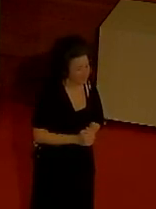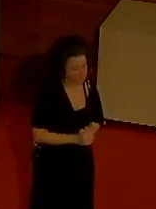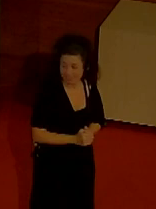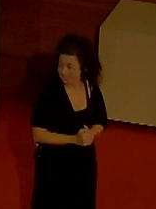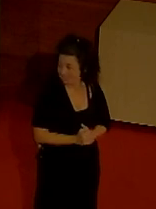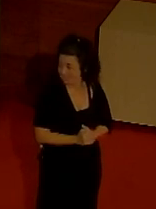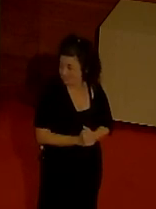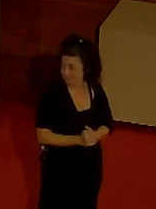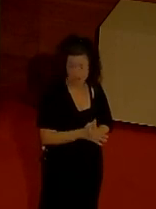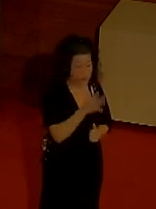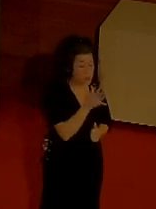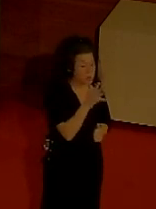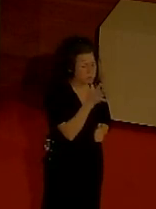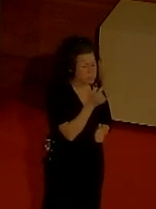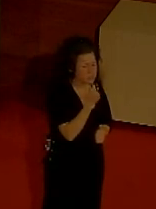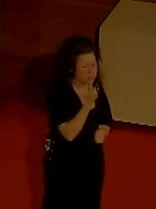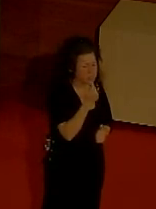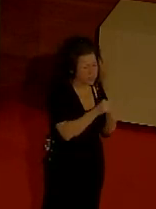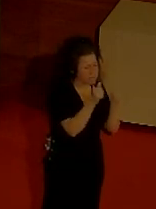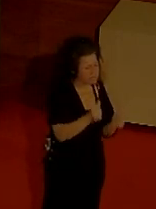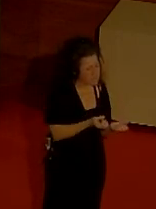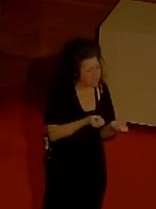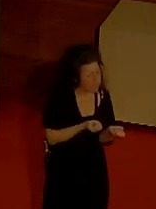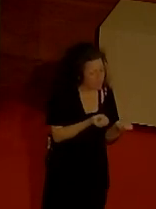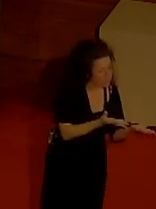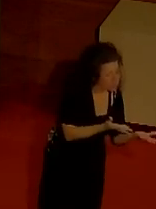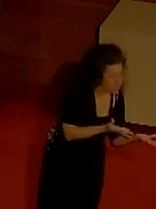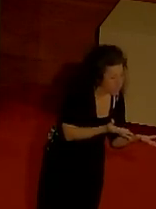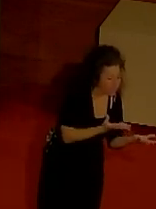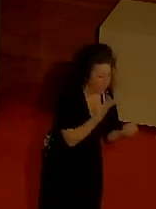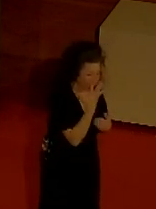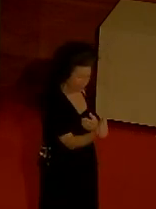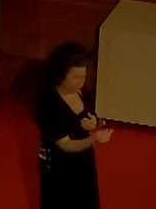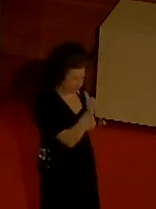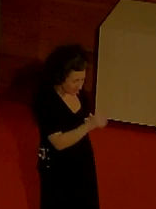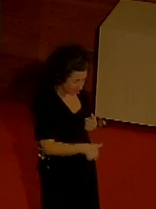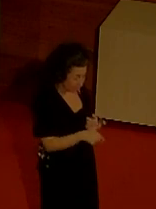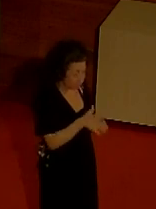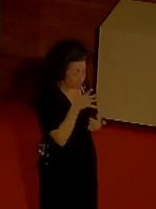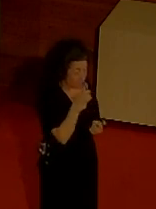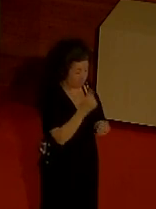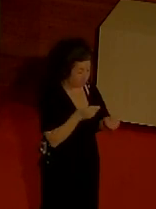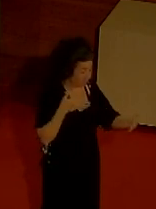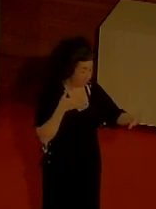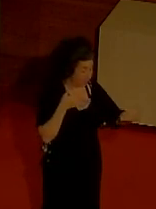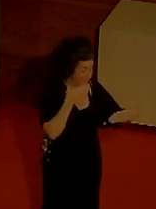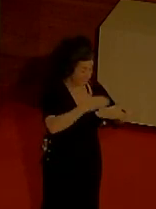por eso digo la forma de contar y de entender, ¿no? Digamos que emisor y receptor, que es una barrera que cada vez más es más